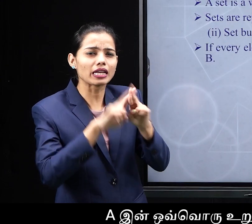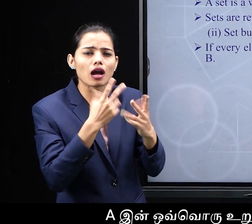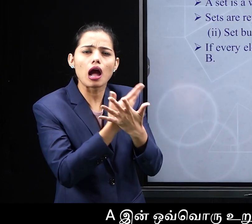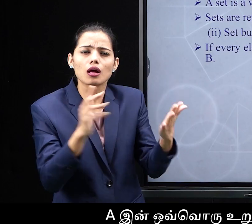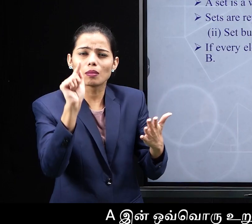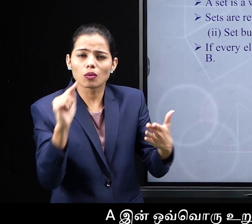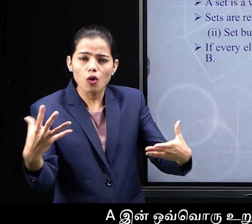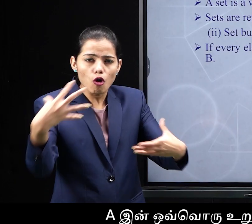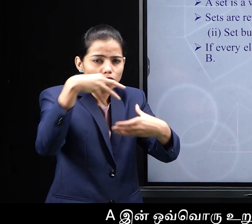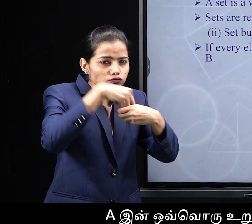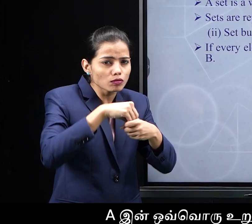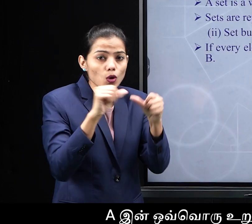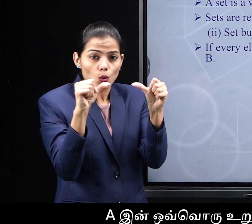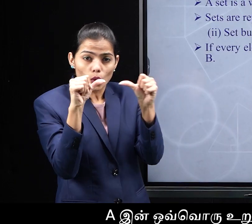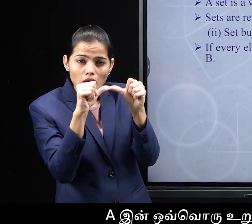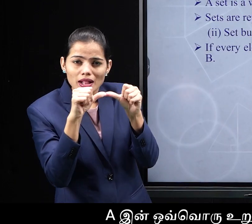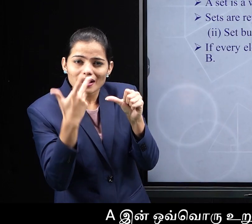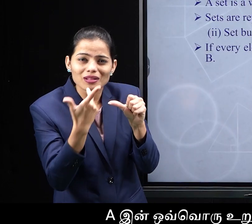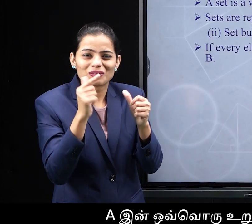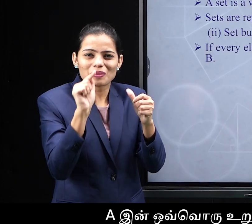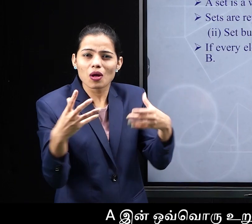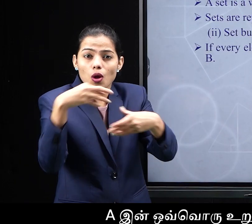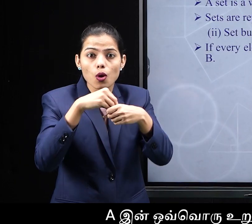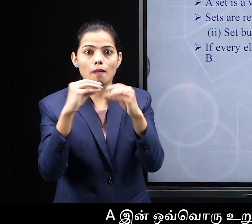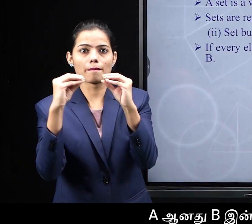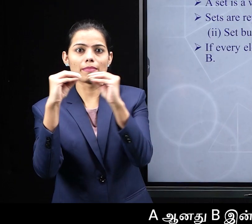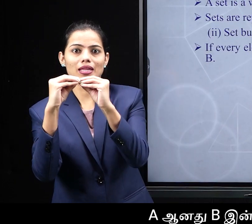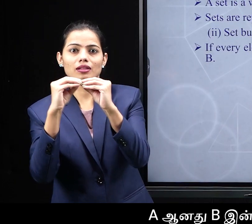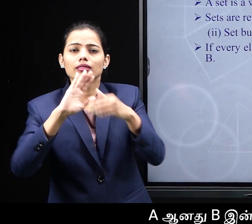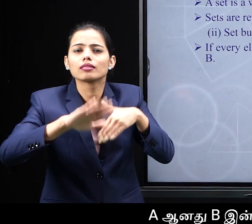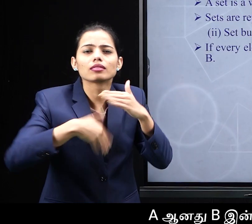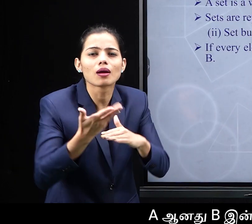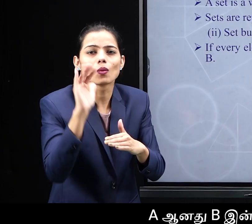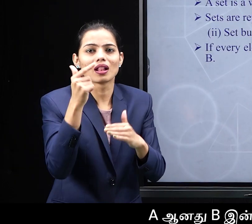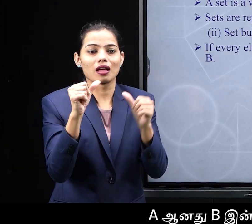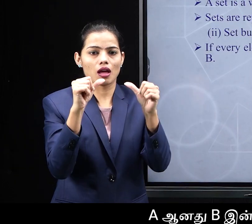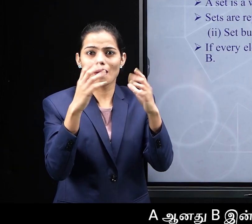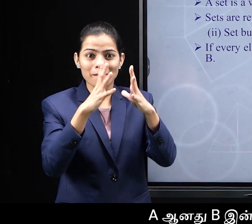ஏ இன் ஒவ்வொரு உறுப்பும் பி இன் ஒரு உறுப்பு என்றால், ஏ ஆனது பி இன் துணைகணம்